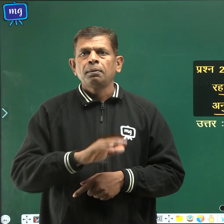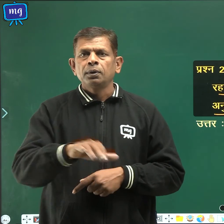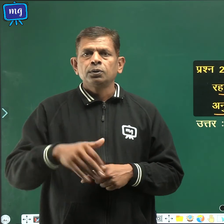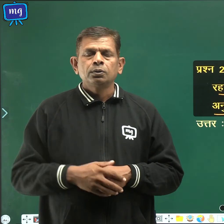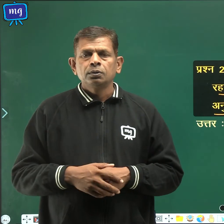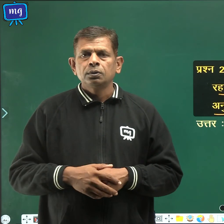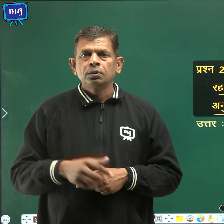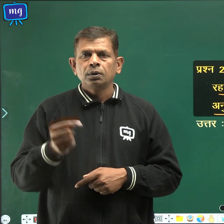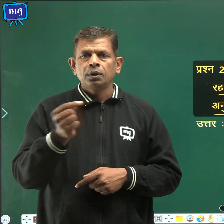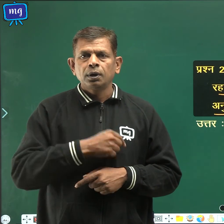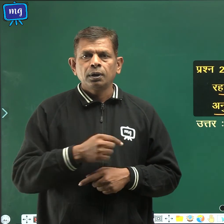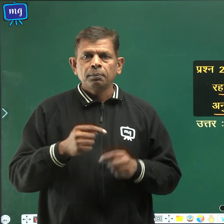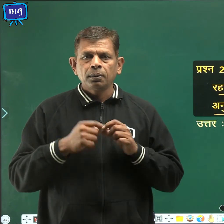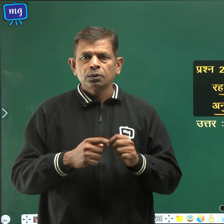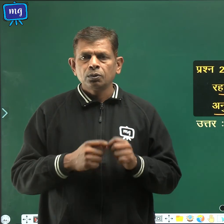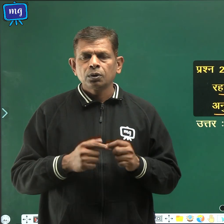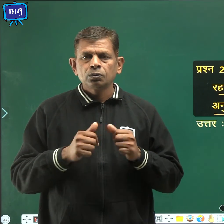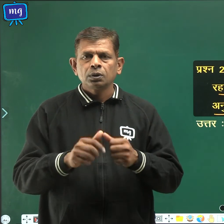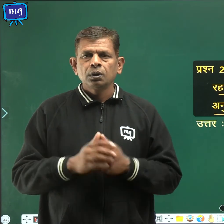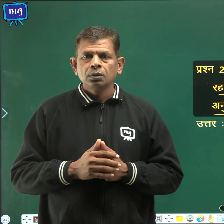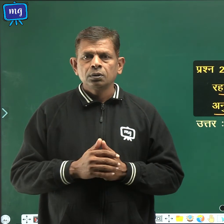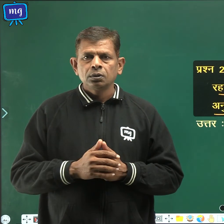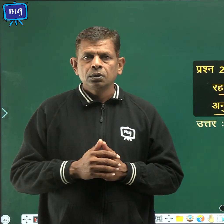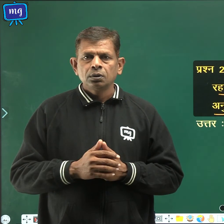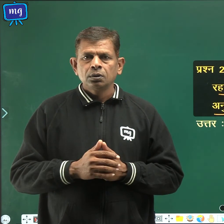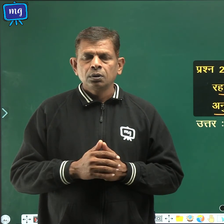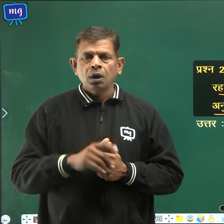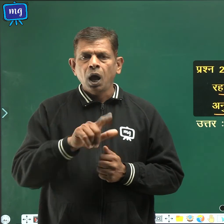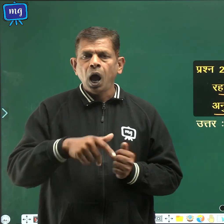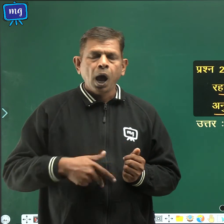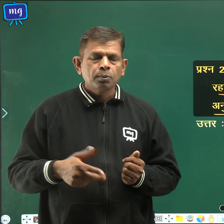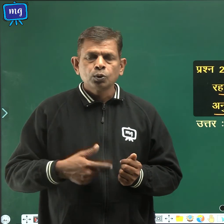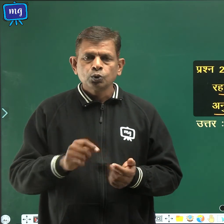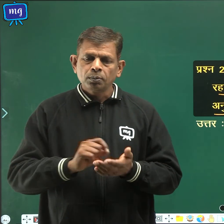बच्चों, इन प्रश्नों के उत्तर आप स्वयं लिखना।